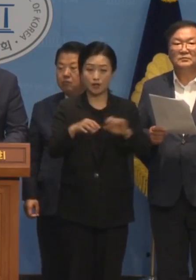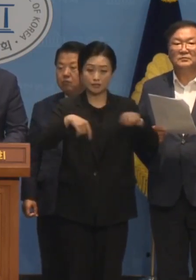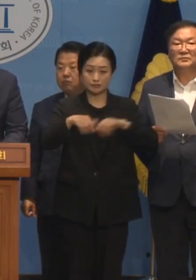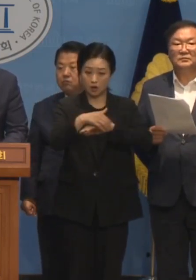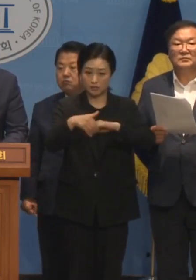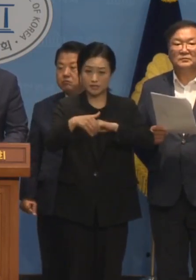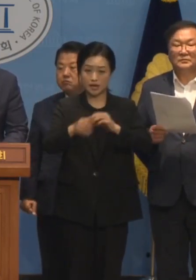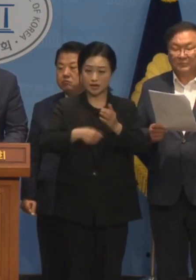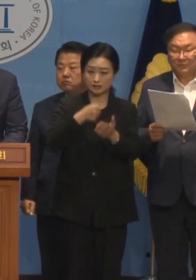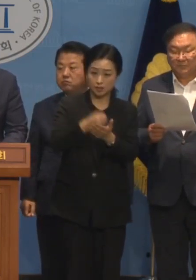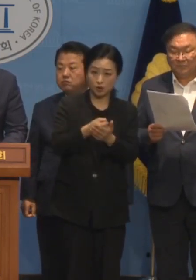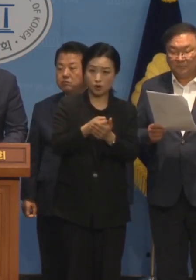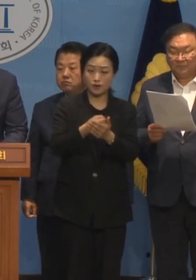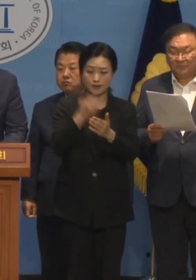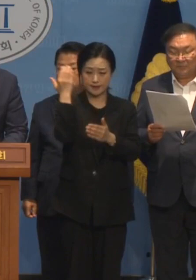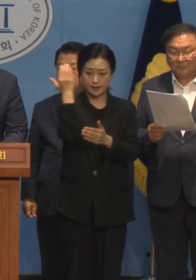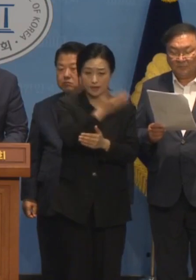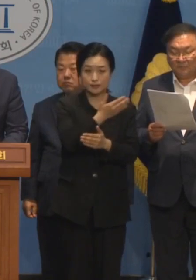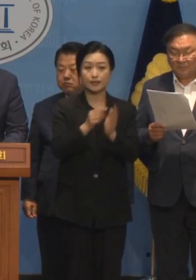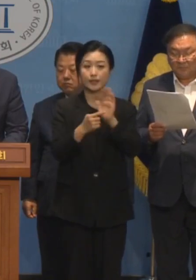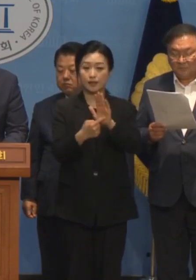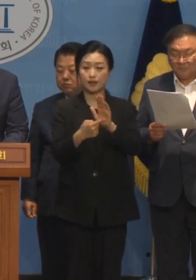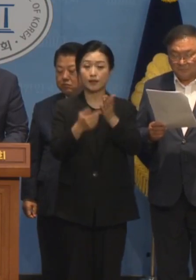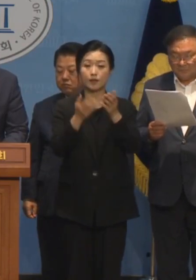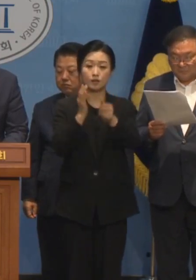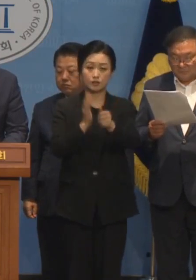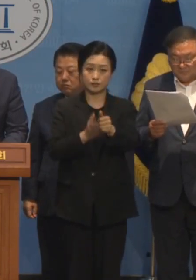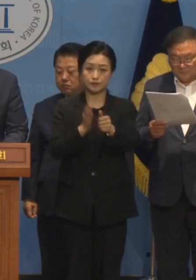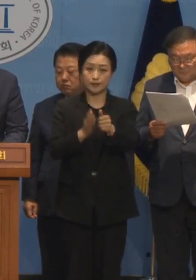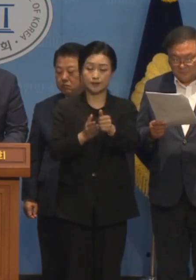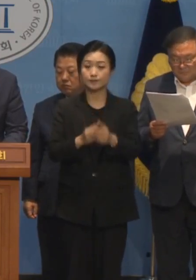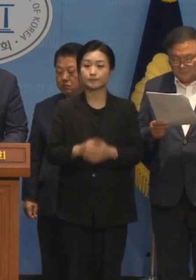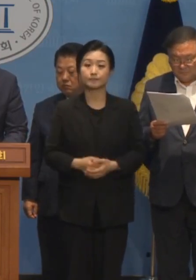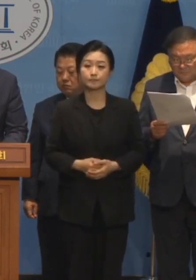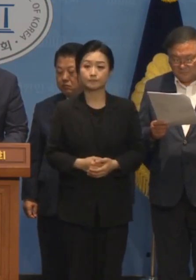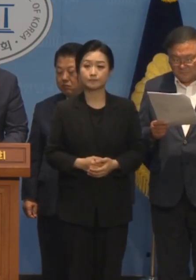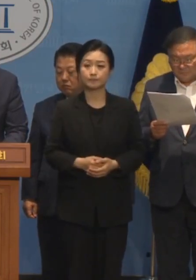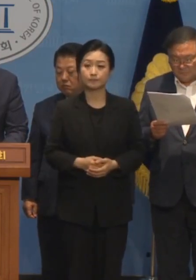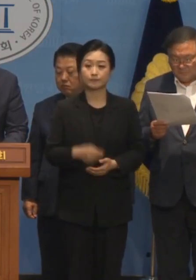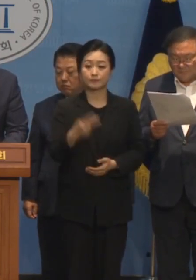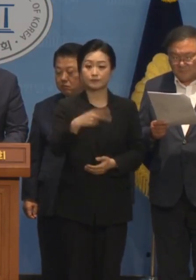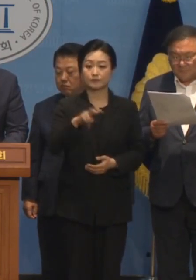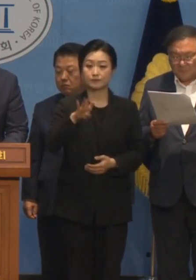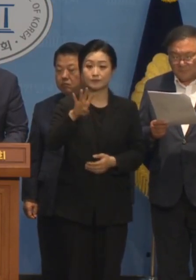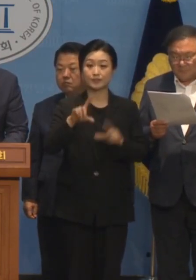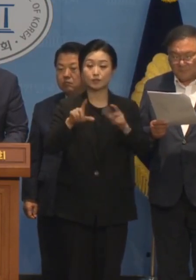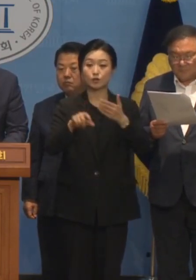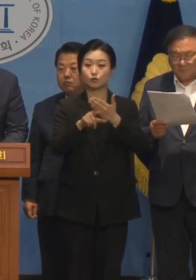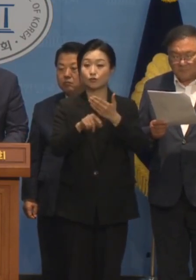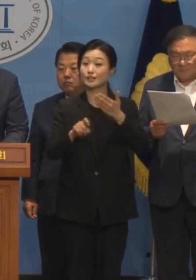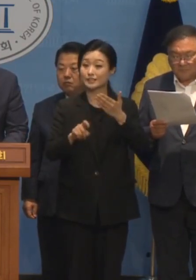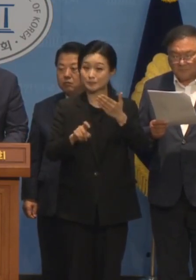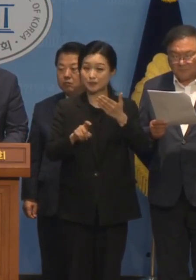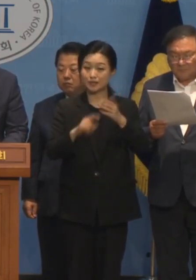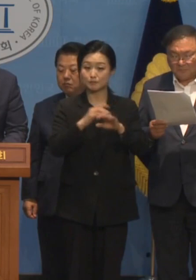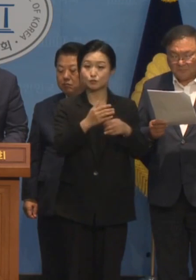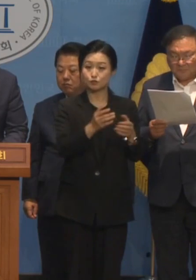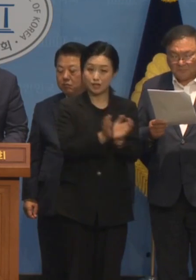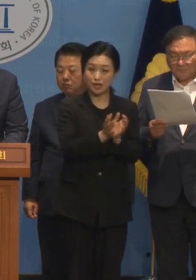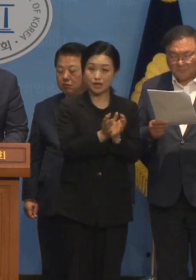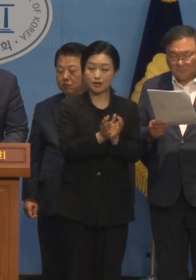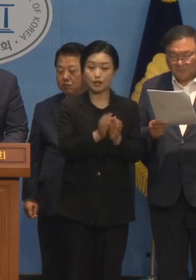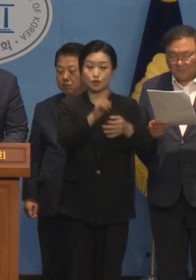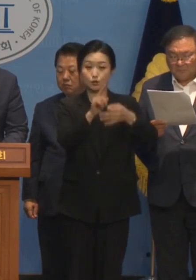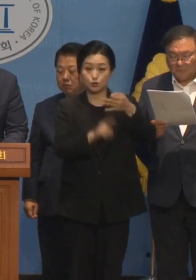정책과 결정은 투명하게 진행할 것을 강력히 요구합니다. 2024년 9월 11일 민주당